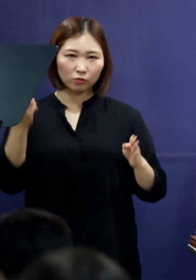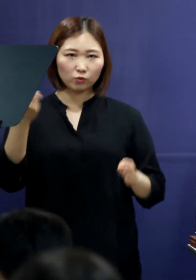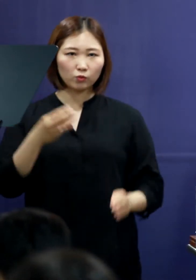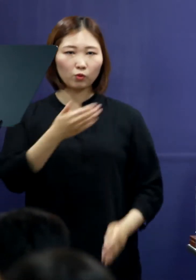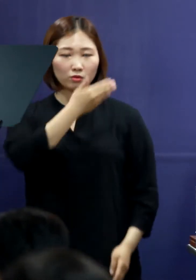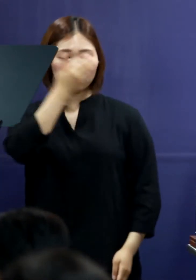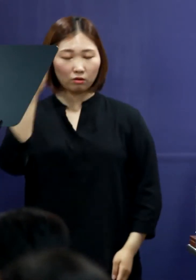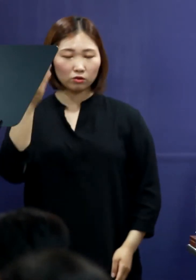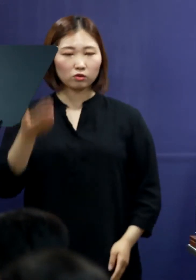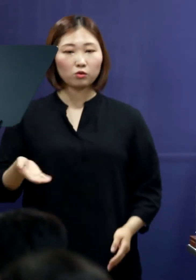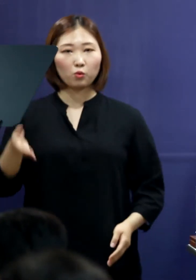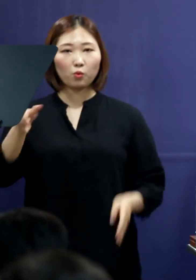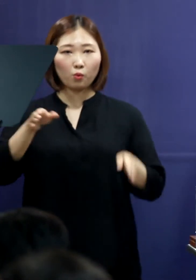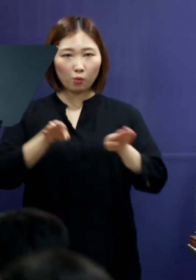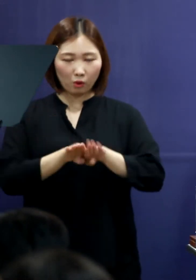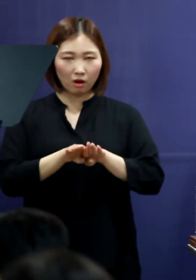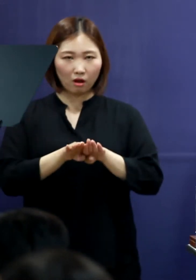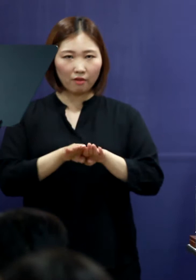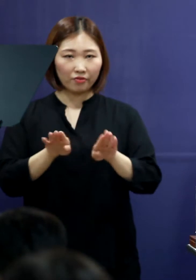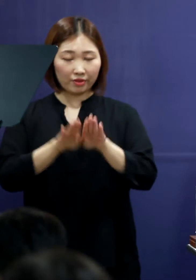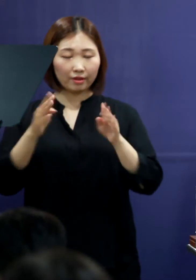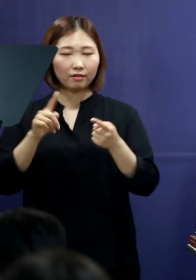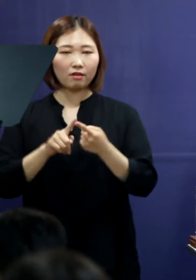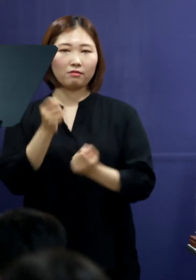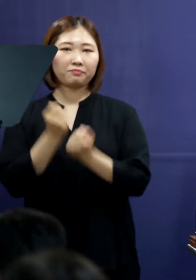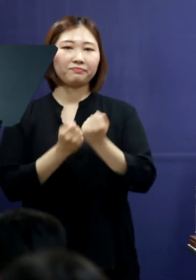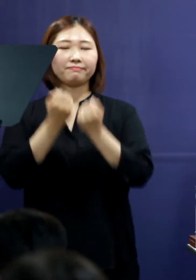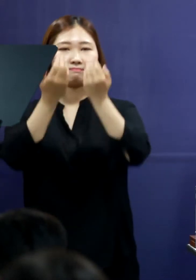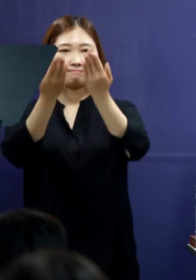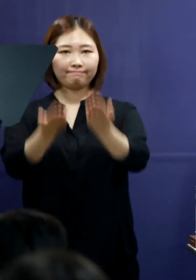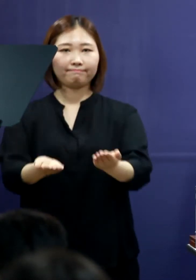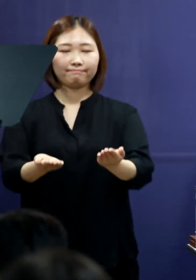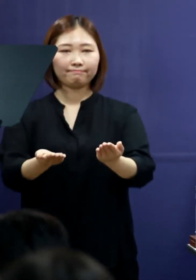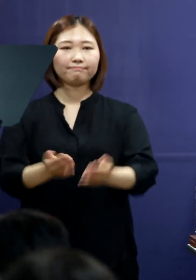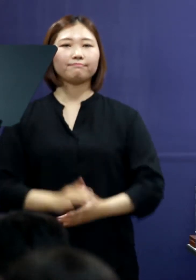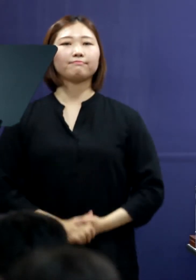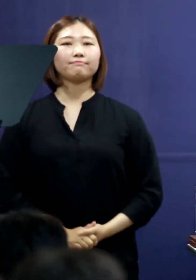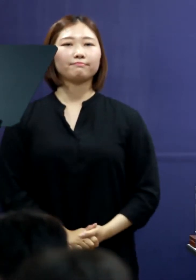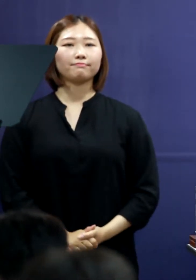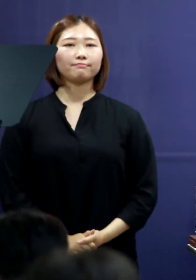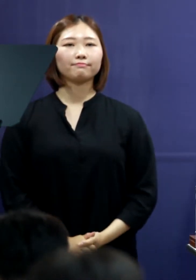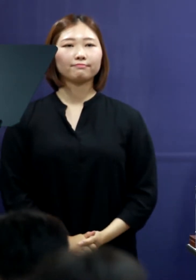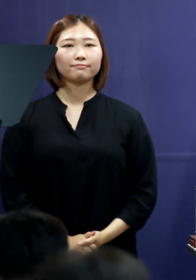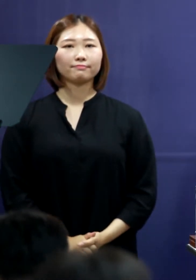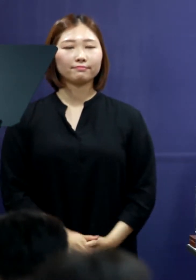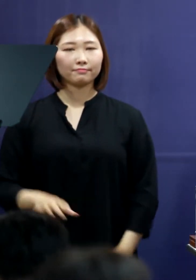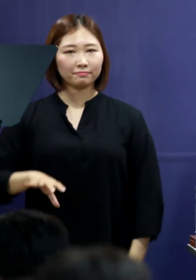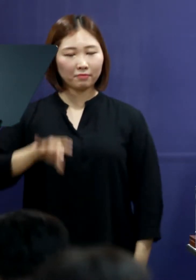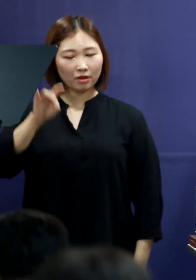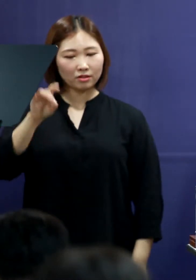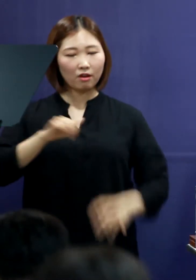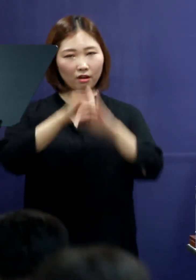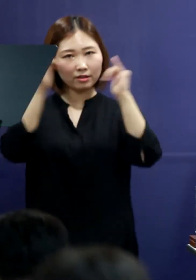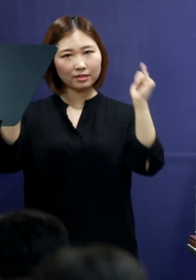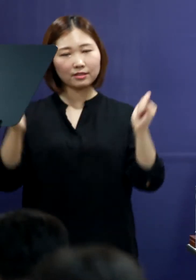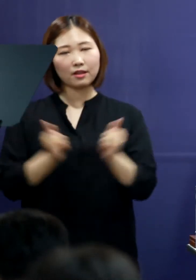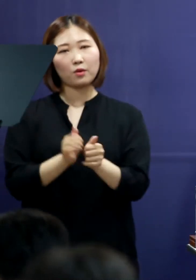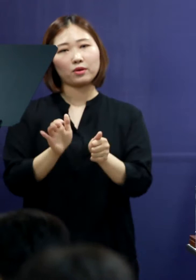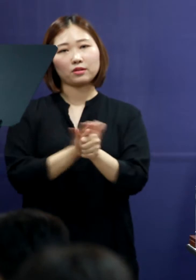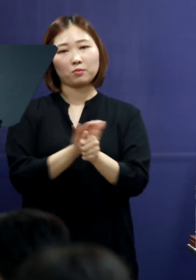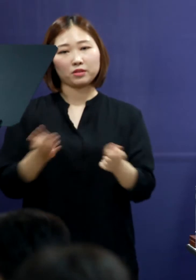대관 문제에 대해서 말씀드리도록 하겠습니다. 먼저 사회서비스원 출범에